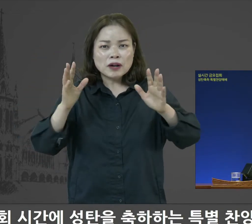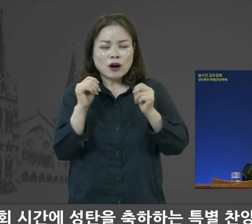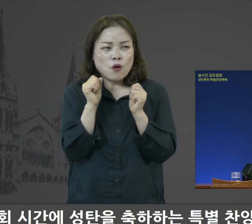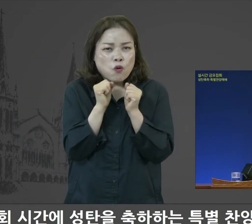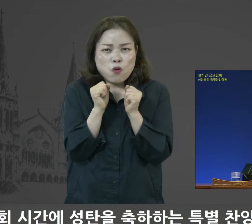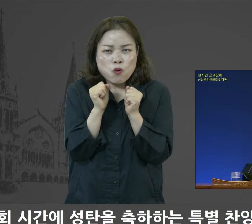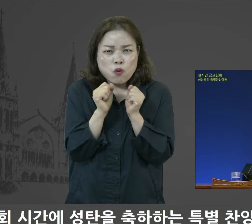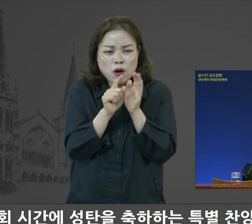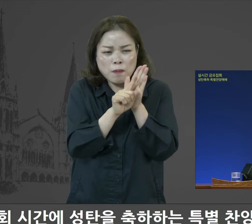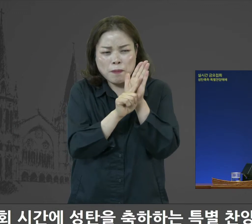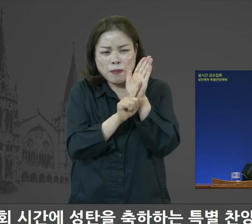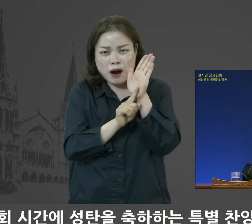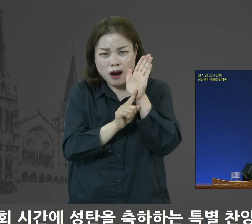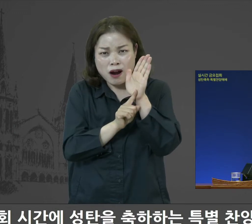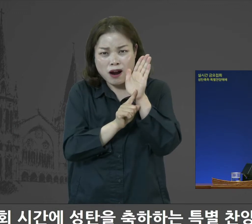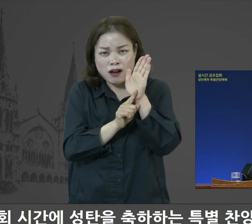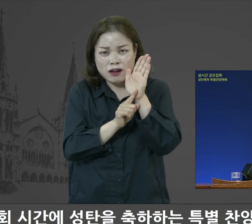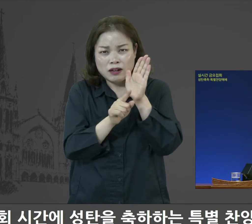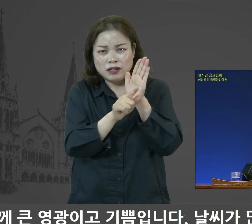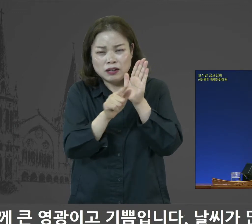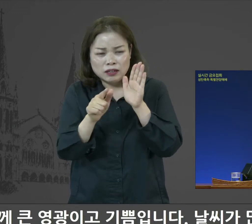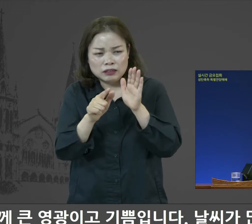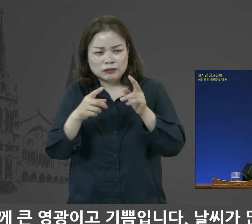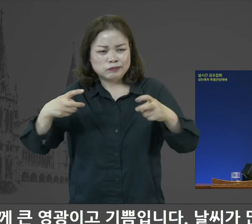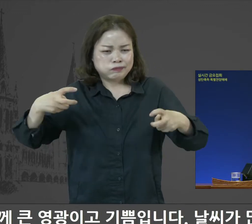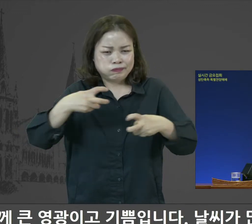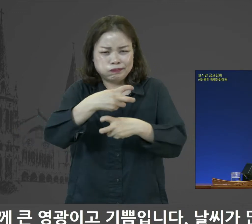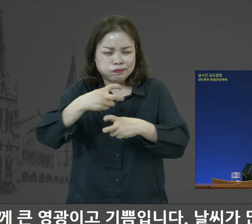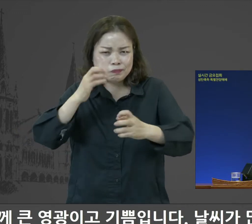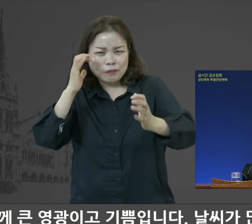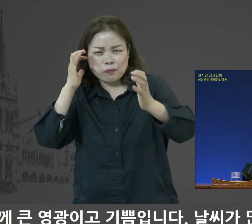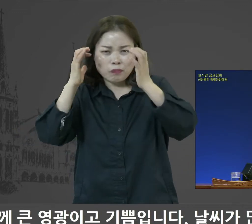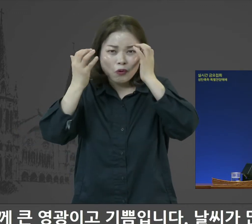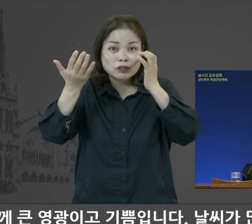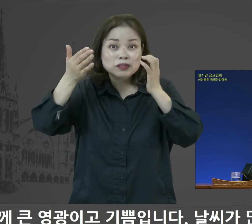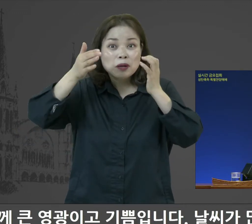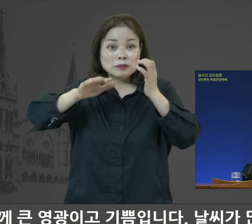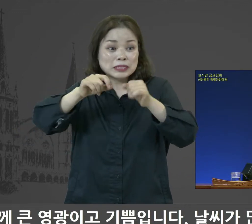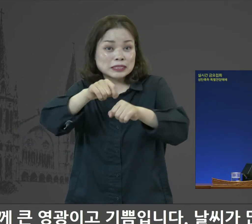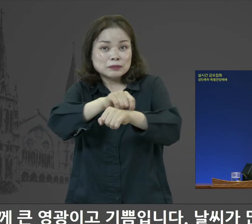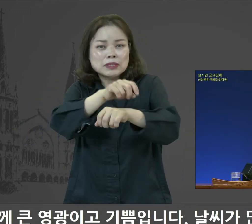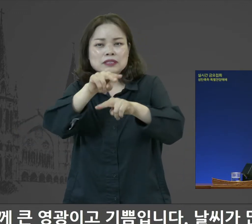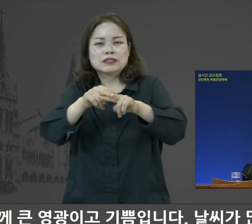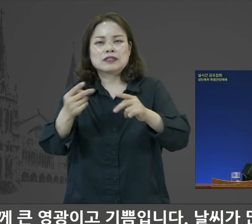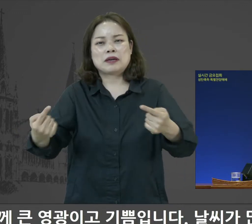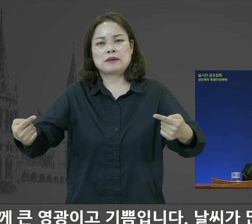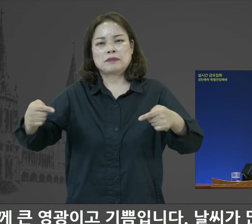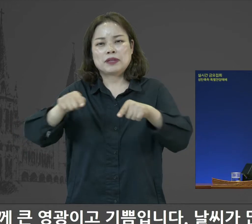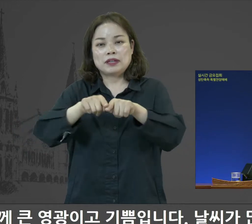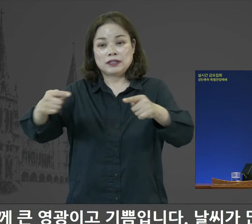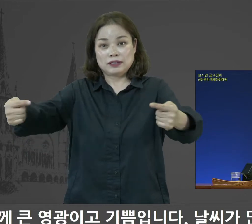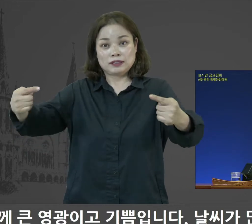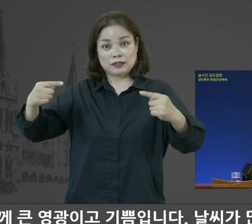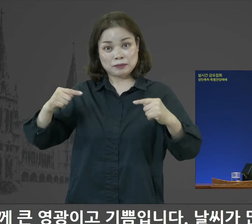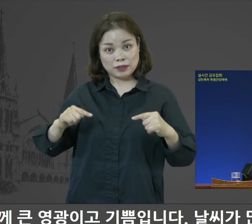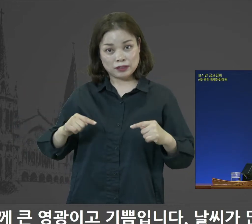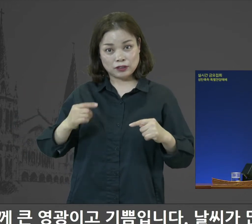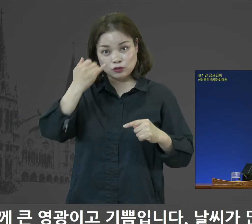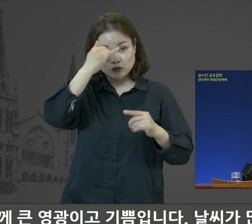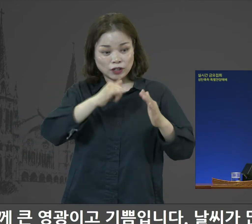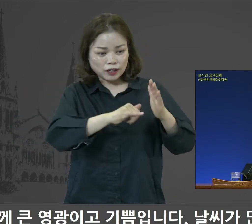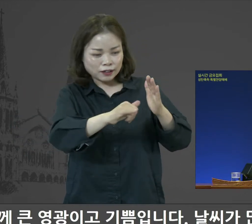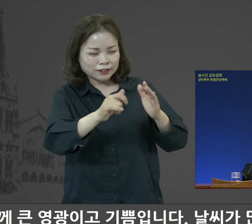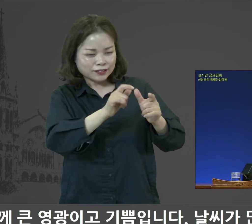또 오늘 저녁에 그 교통이 굉장히 혼잡했을 테인데, 특별히 이 자리에 함께한 우리 충현의 가족들,